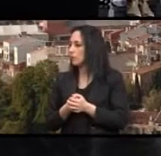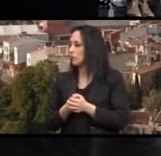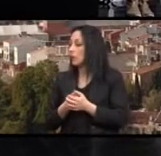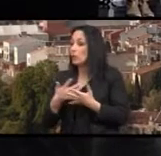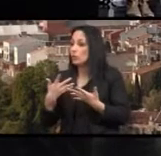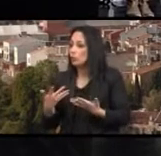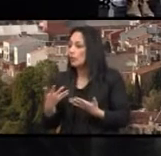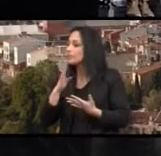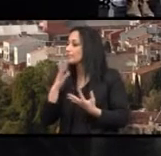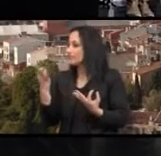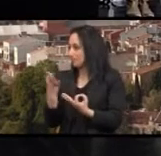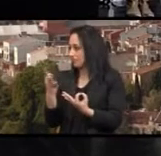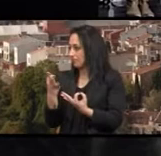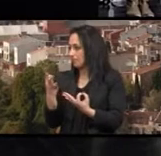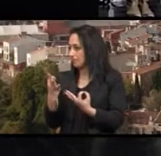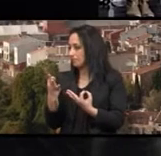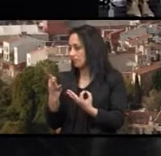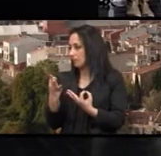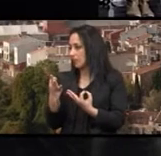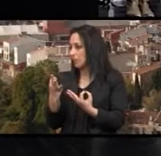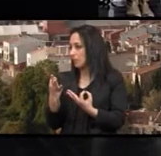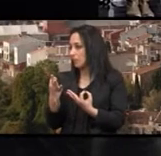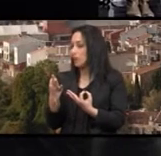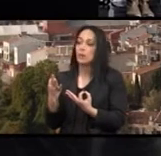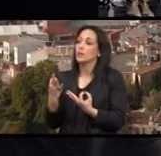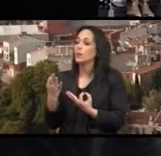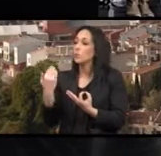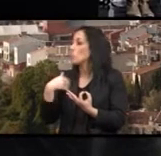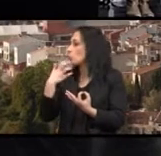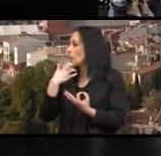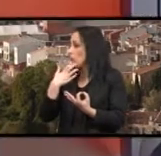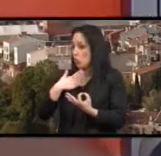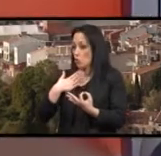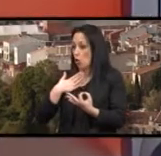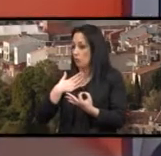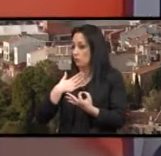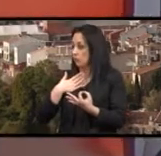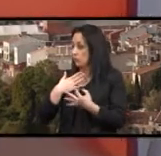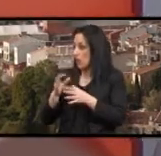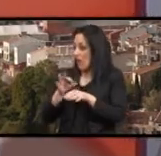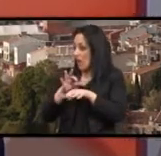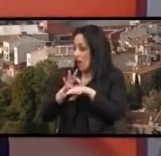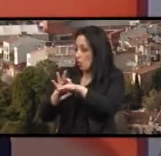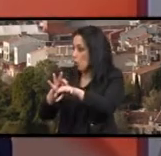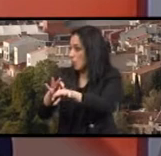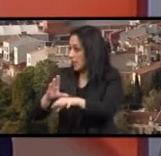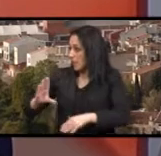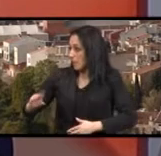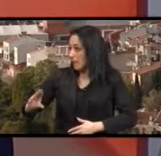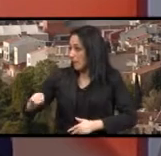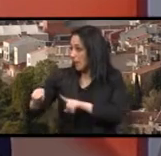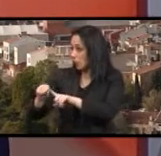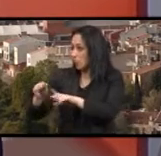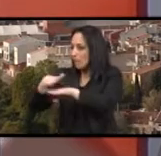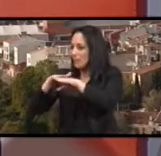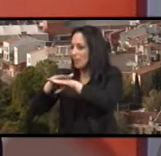això, clar, a veure, llavors, clar, no és el mateix desplaçar-se com jo, per exemple, amb un gos, desplaçar-se amb un bastó. El gos que es diu Ralf, no l'he presentat, perdona,